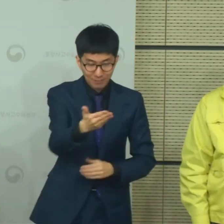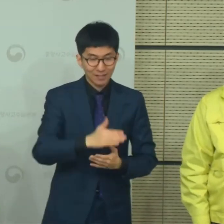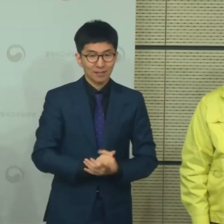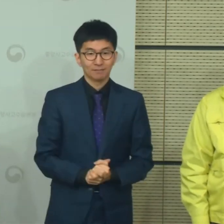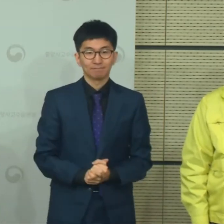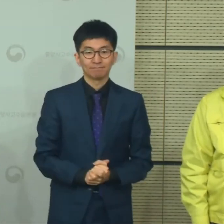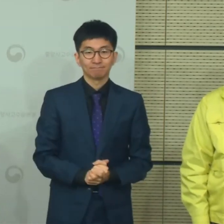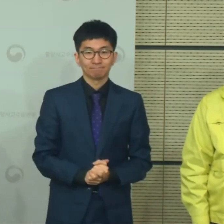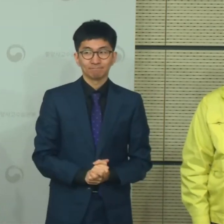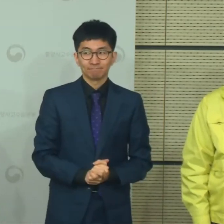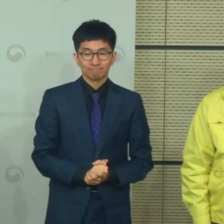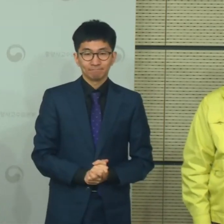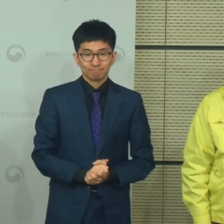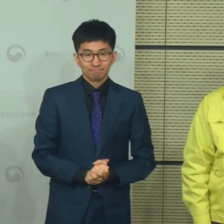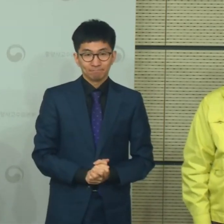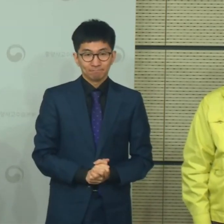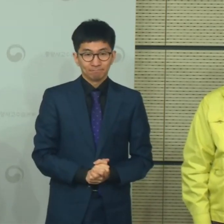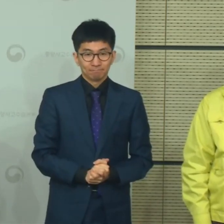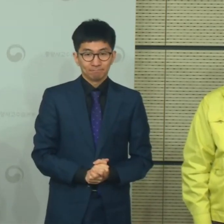말씀드립니다.